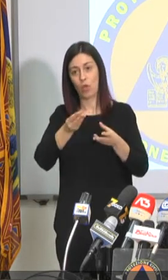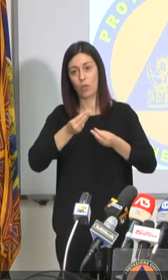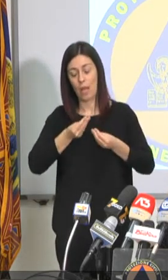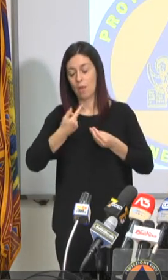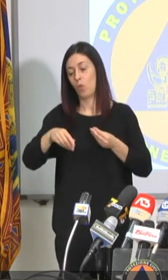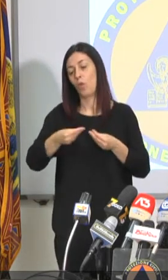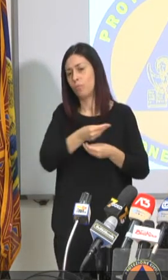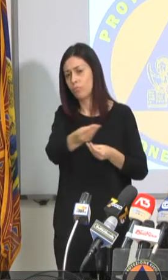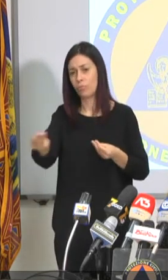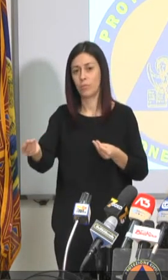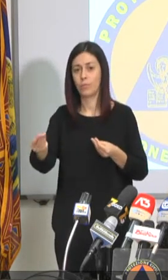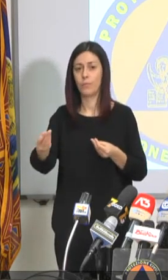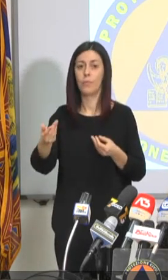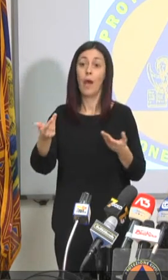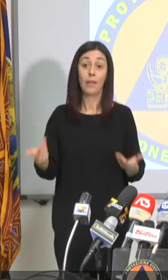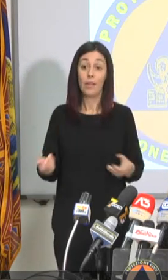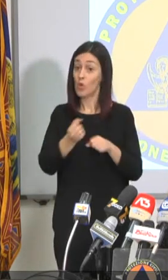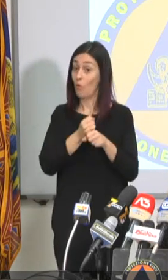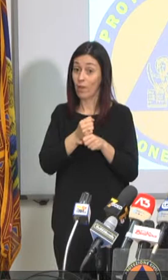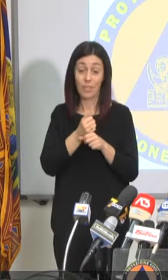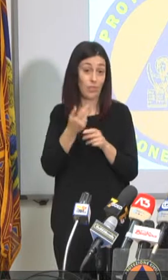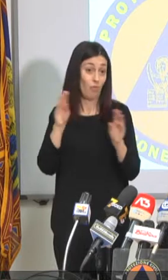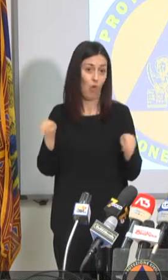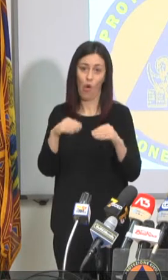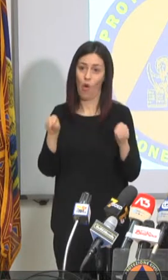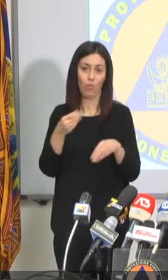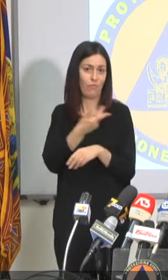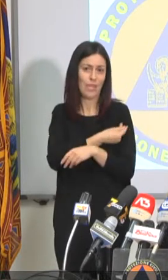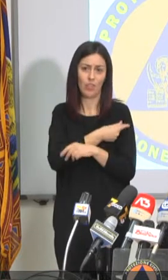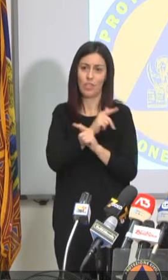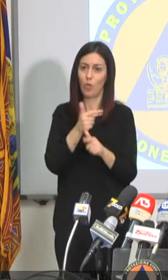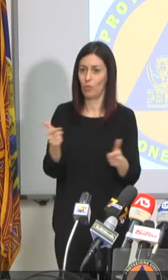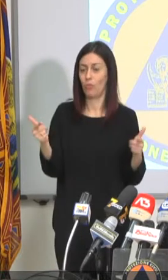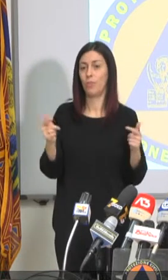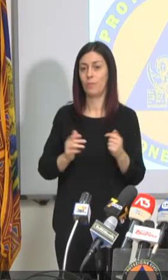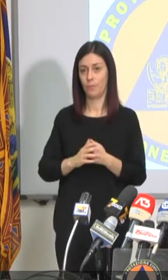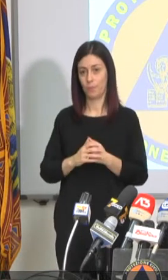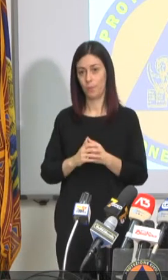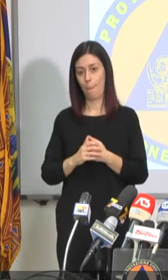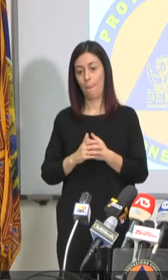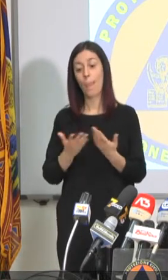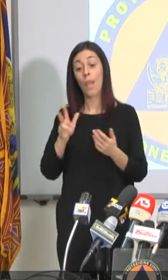questa al momento le farmacie non ne hanno a disposizione perché non c'è né sul mercato